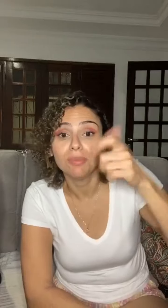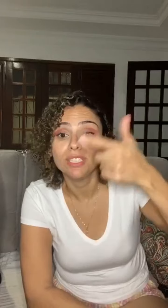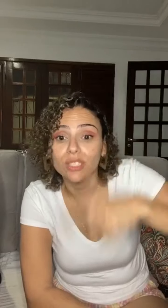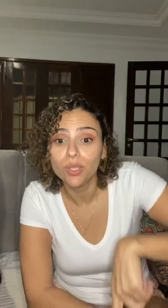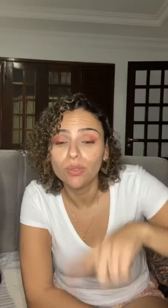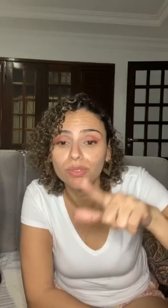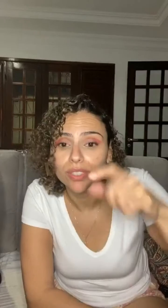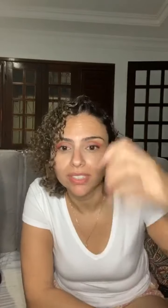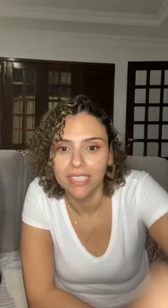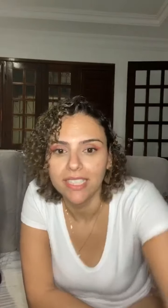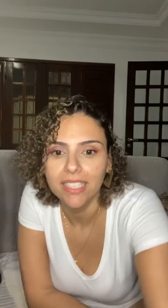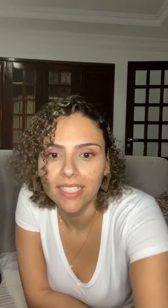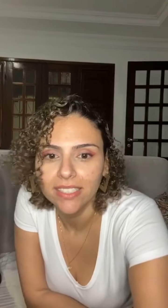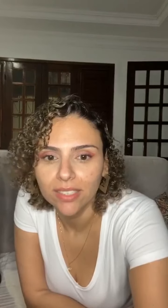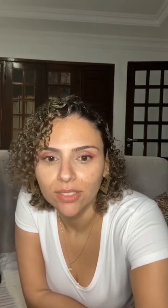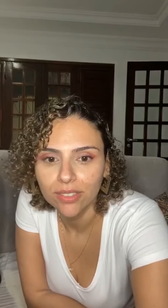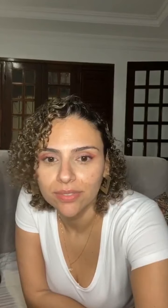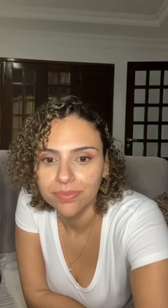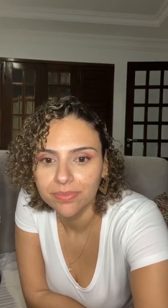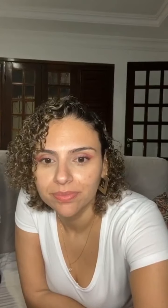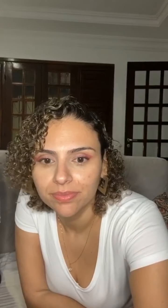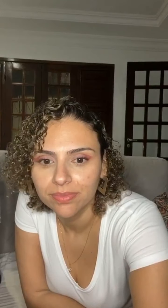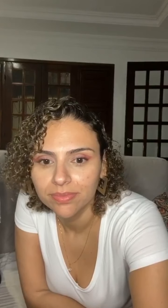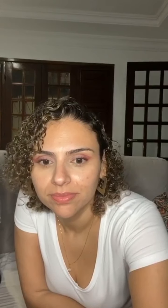Chamar de novo, viu? Que chegou.